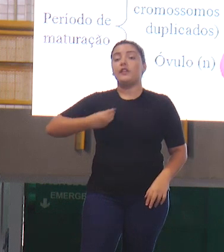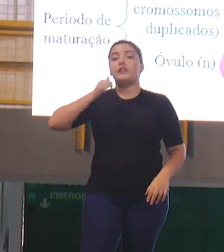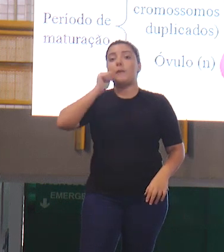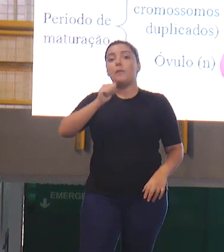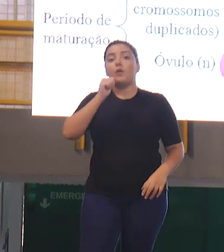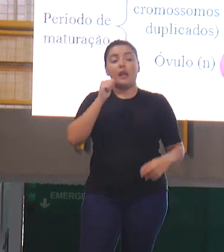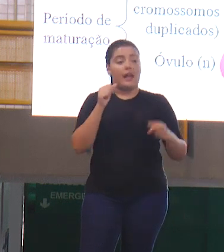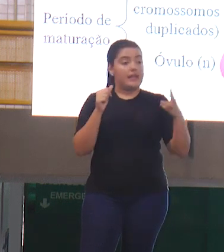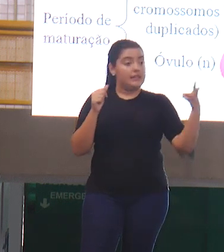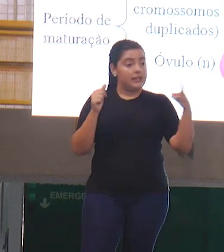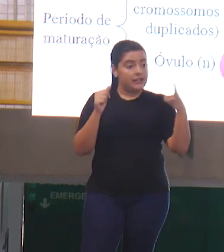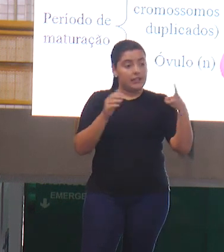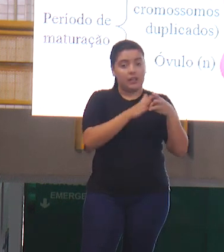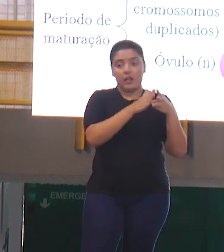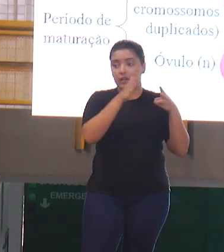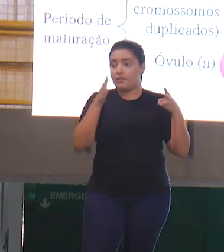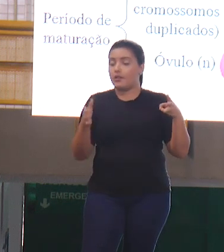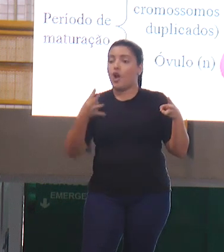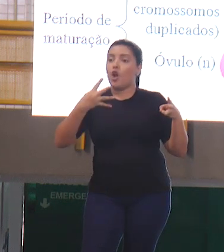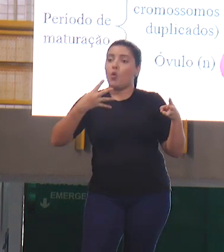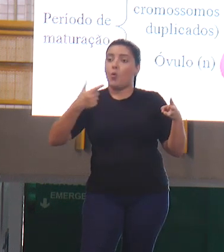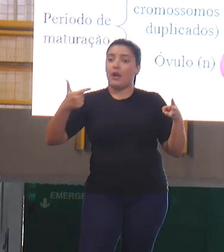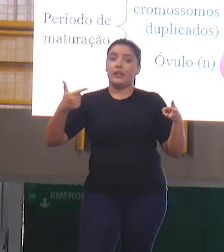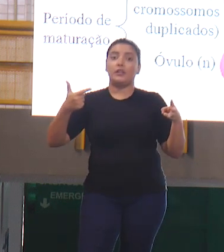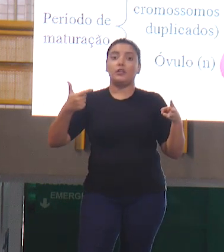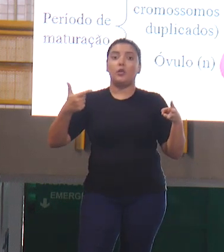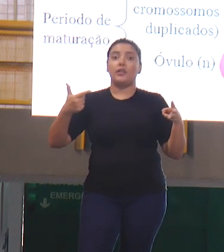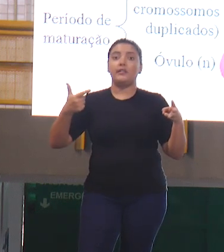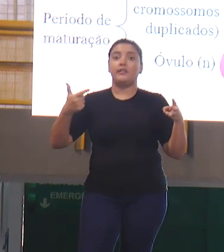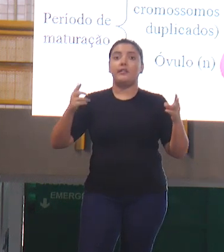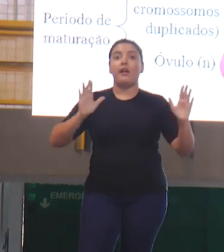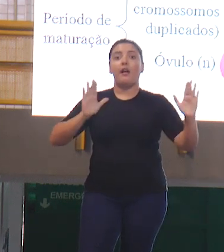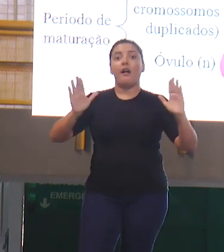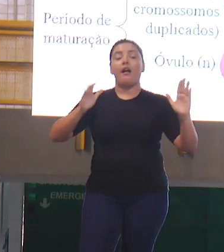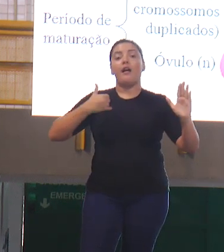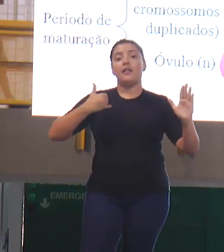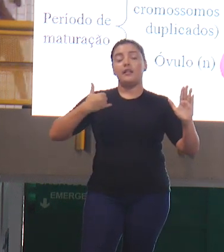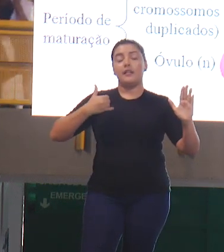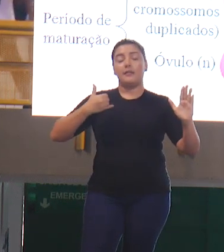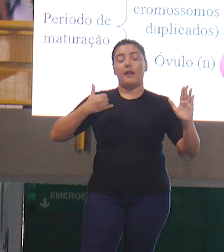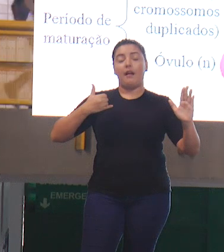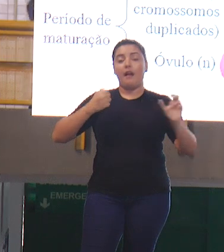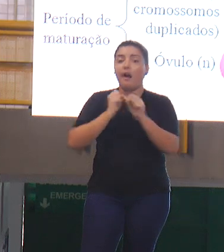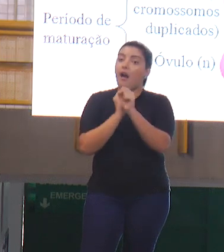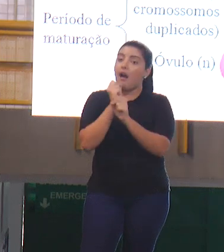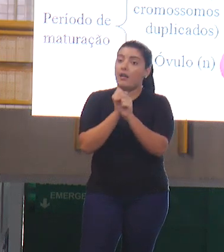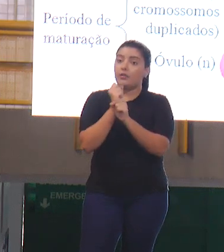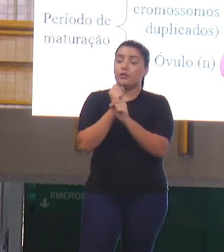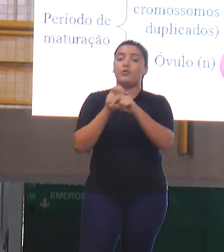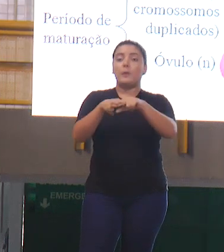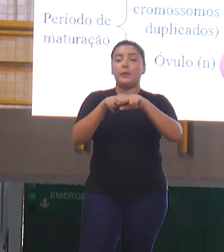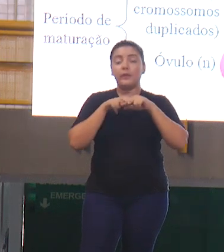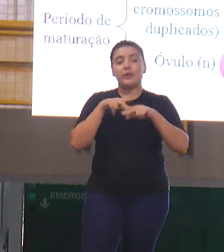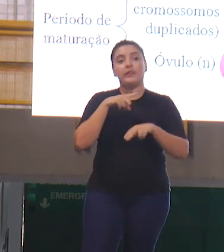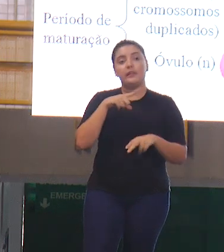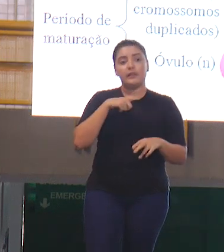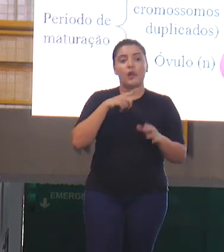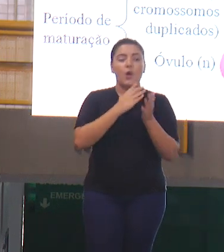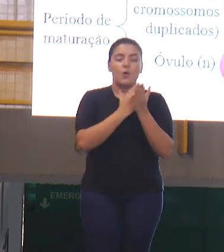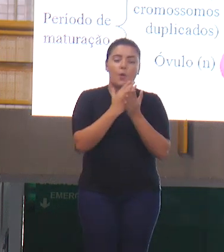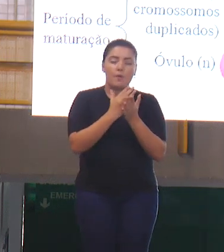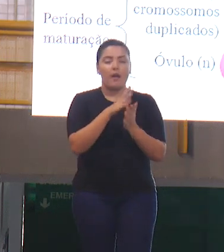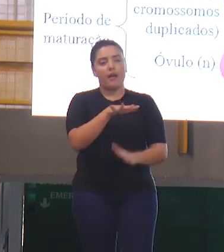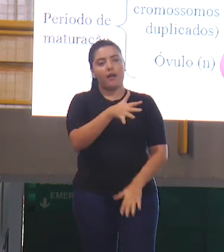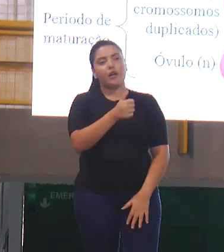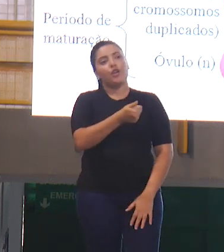entre 33 a 42 anos. É por isso que se fala que a vida fértil começa, vamos supor,